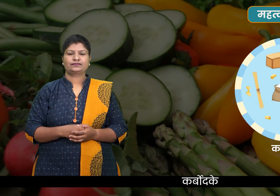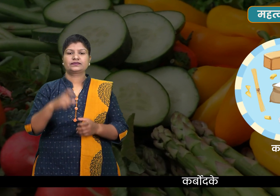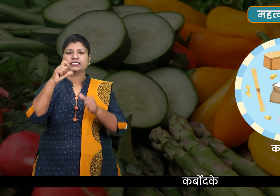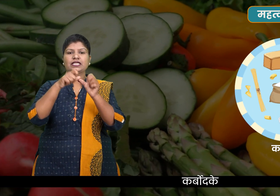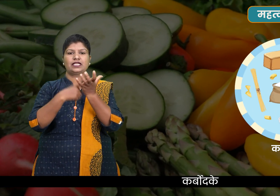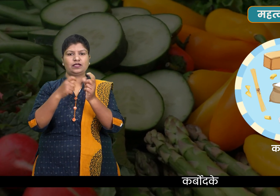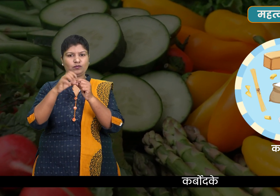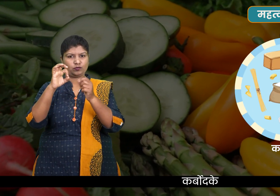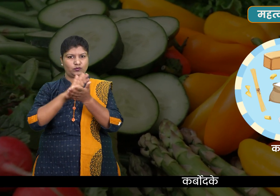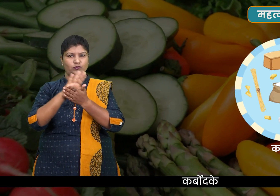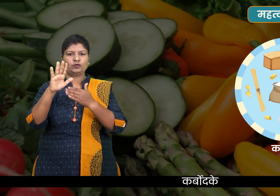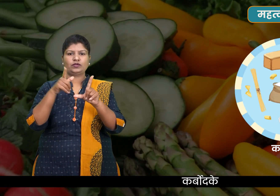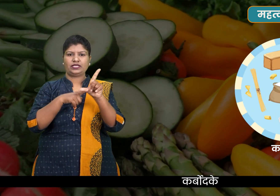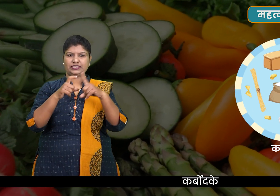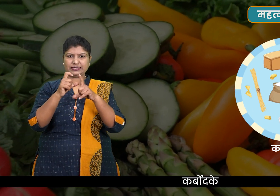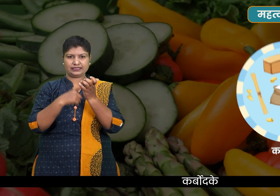कर्बोदके,